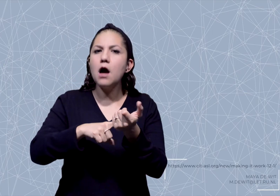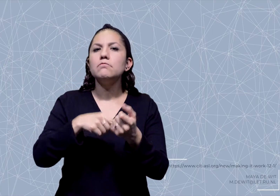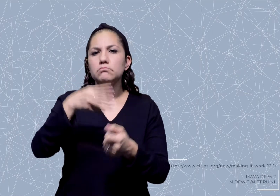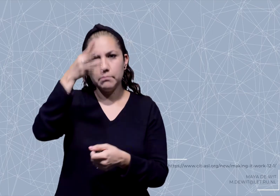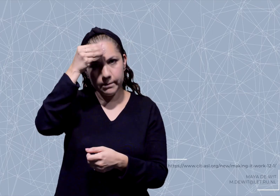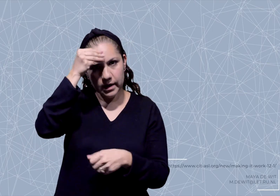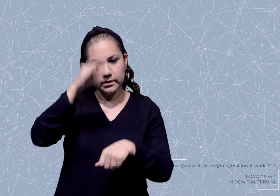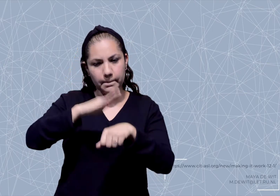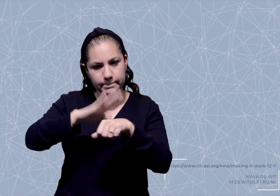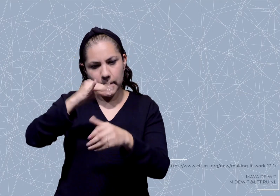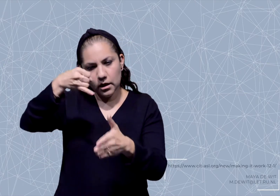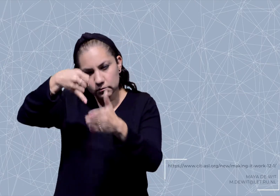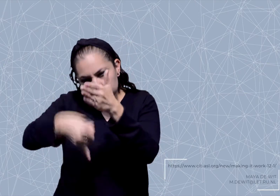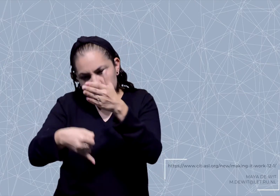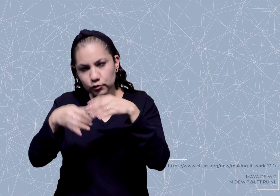interpretación en este contexto.